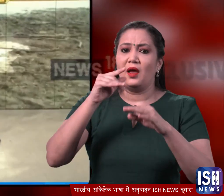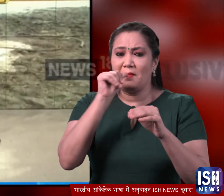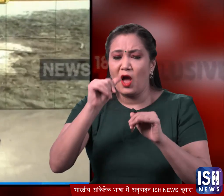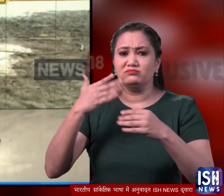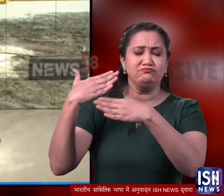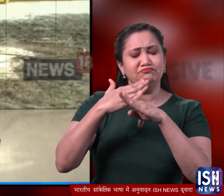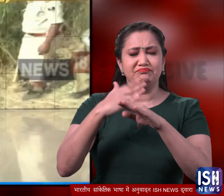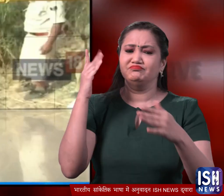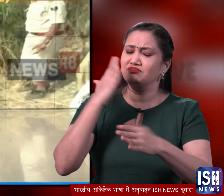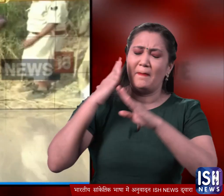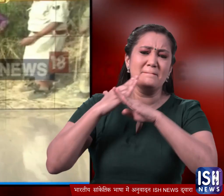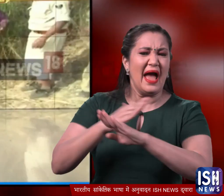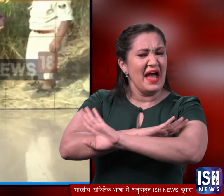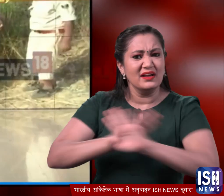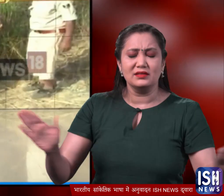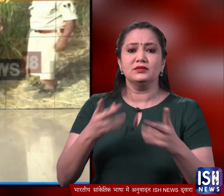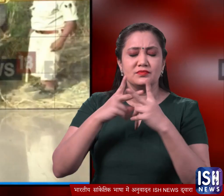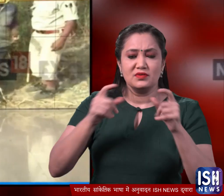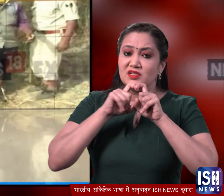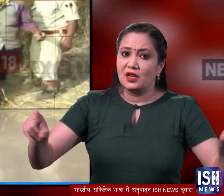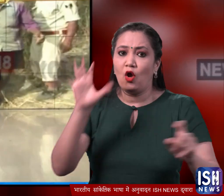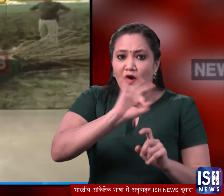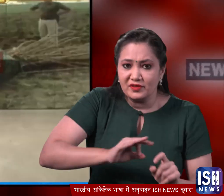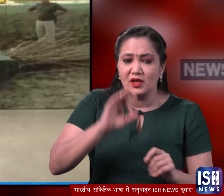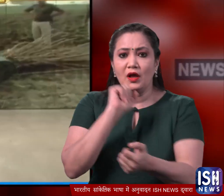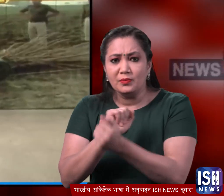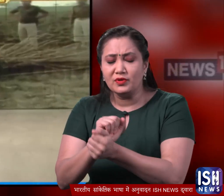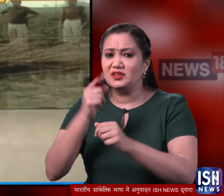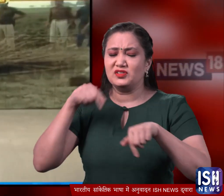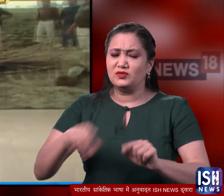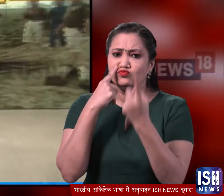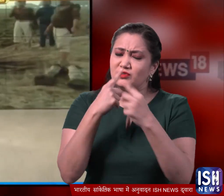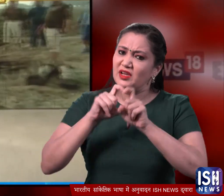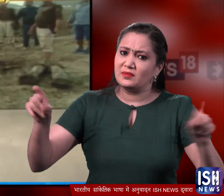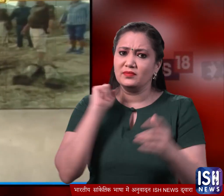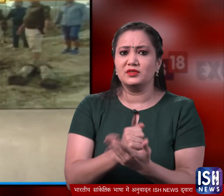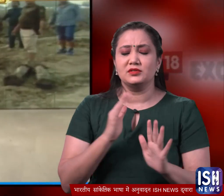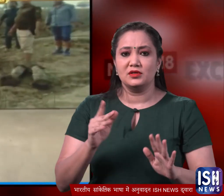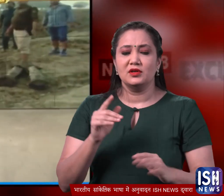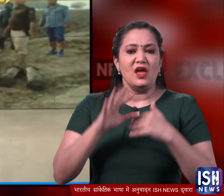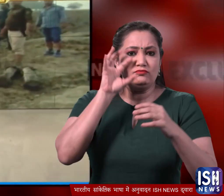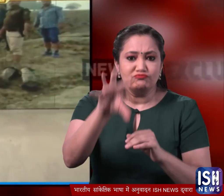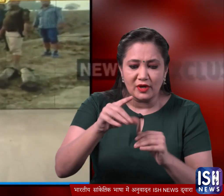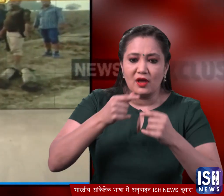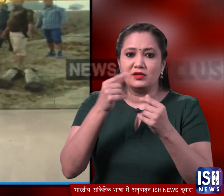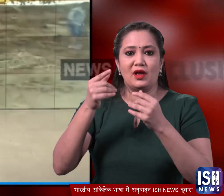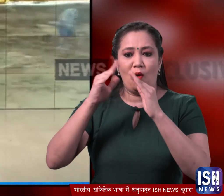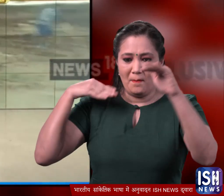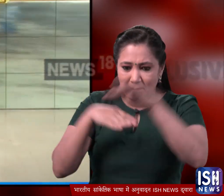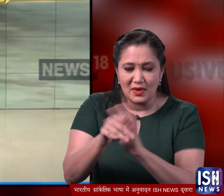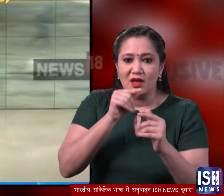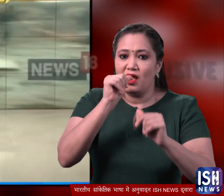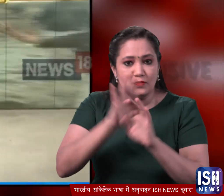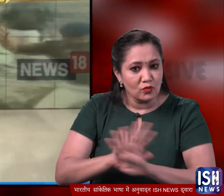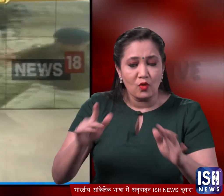पर समीक्षा बैठक की थी, जिसमें उन्होंने 2 टूक कहा था कि अधिकारियों और पुलिस वालों को इस नियत से काम करना होगा कि न राज्य में शराब आएगी और